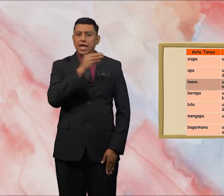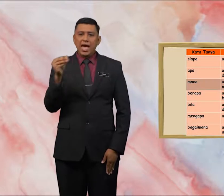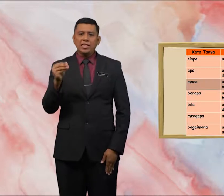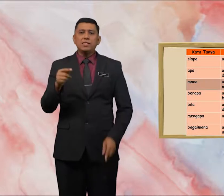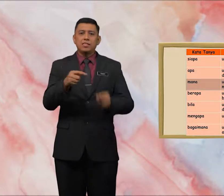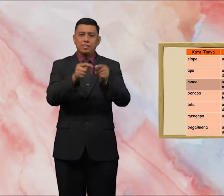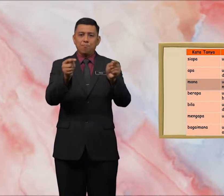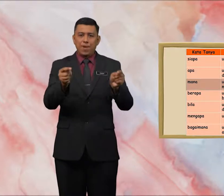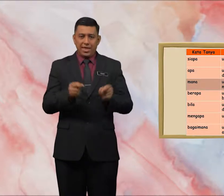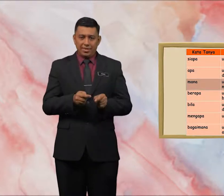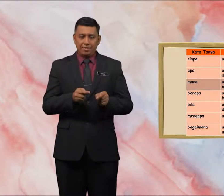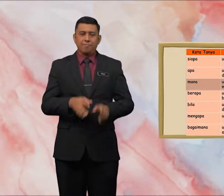dan tempat.